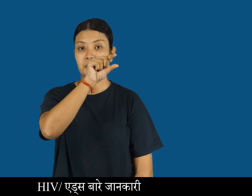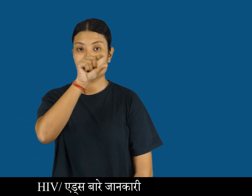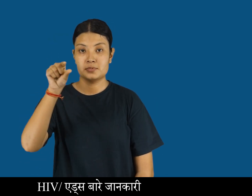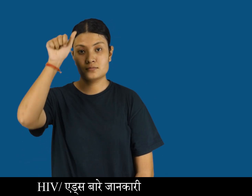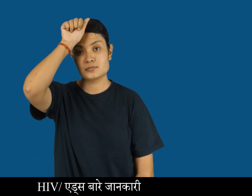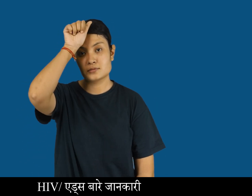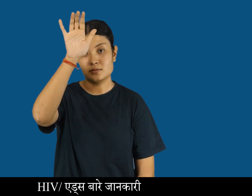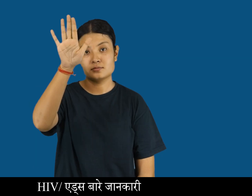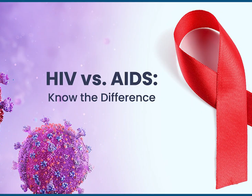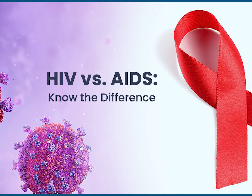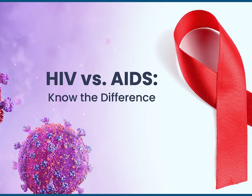जानकारी।